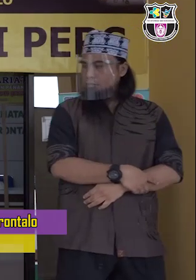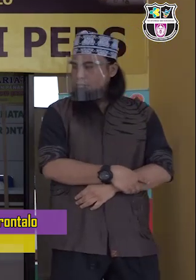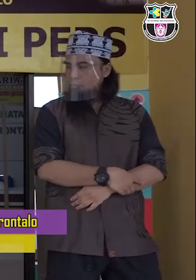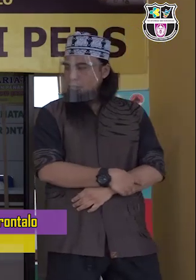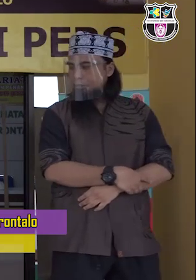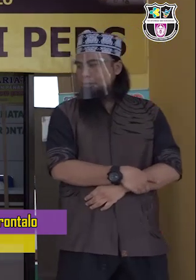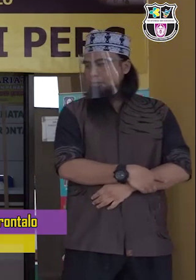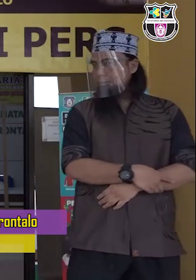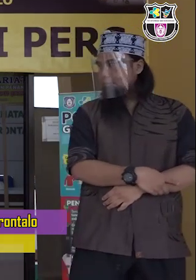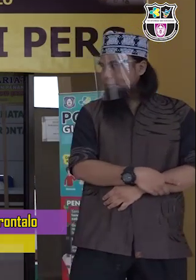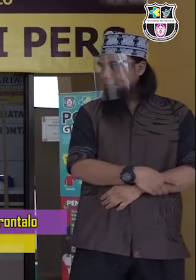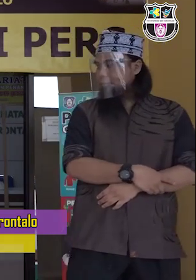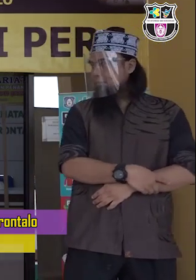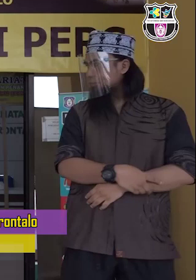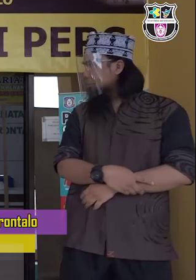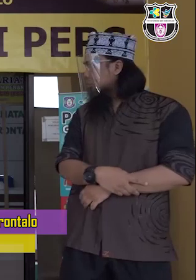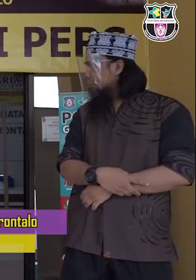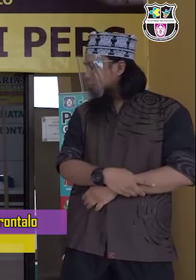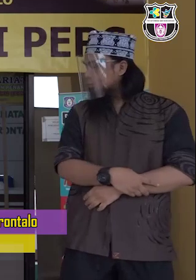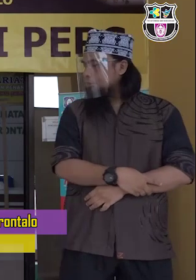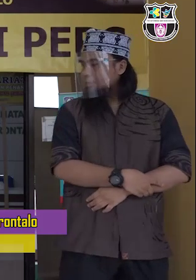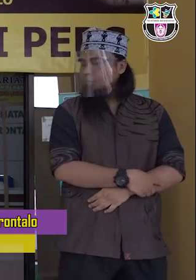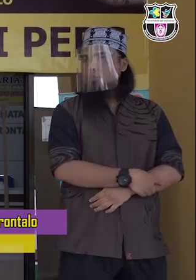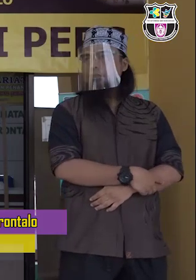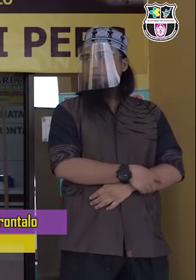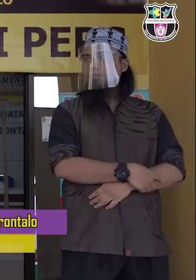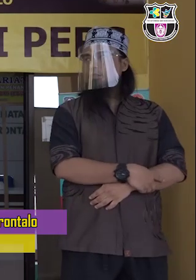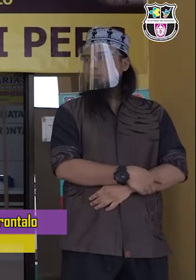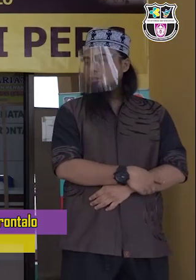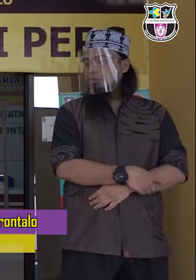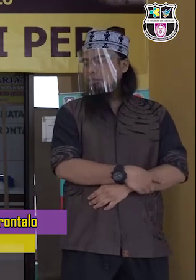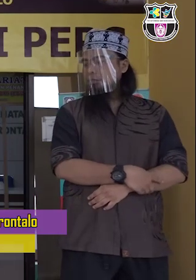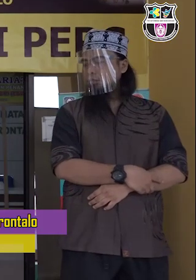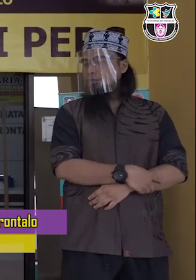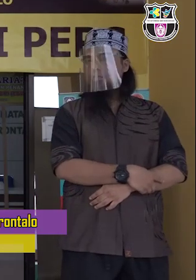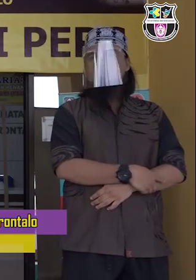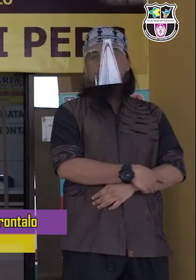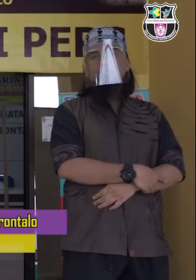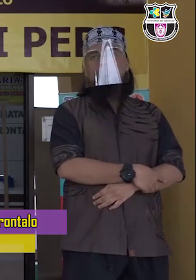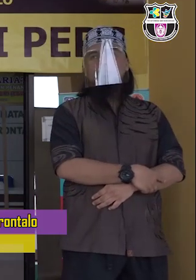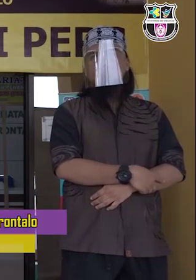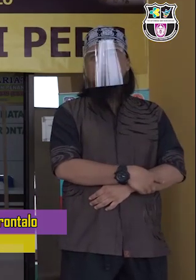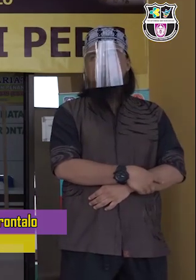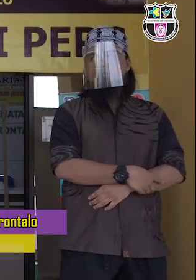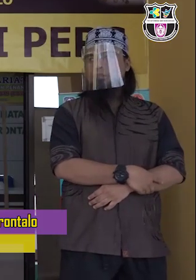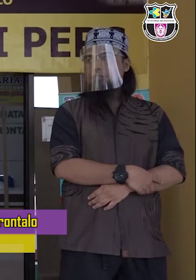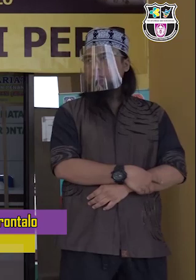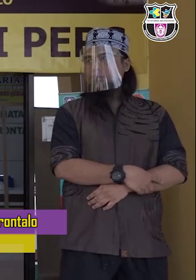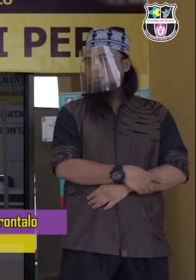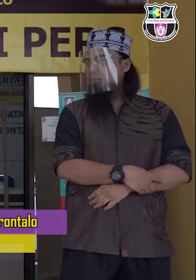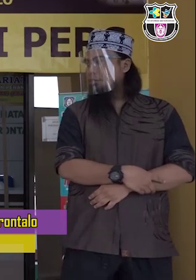ini. Sebelum kami akhiri informasi, di samping kami